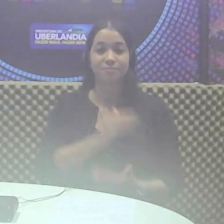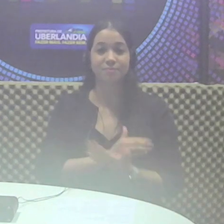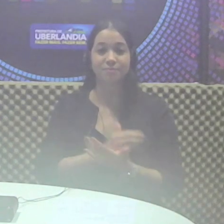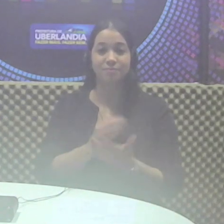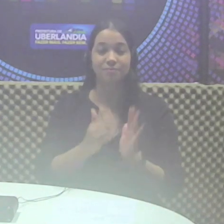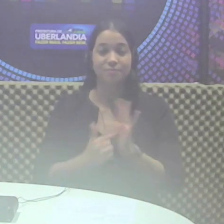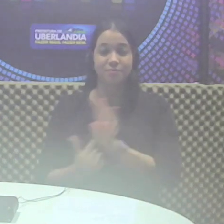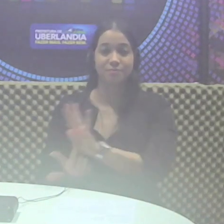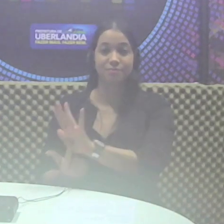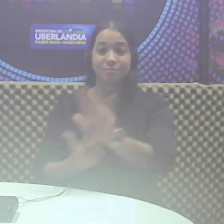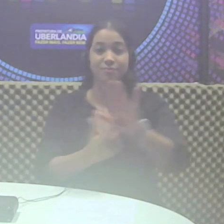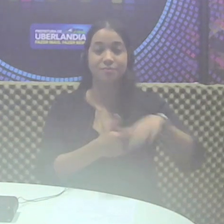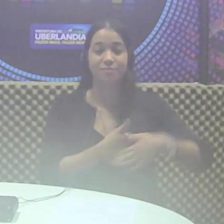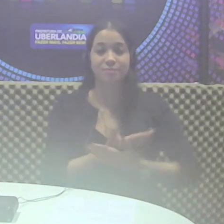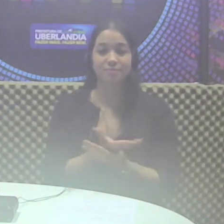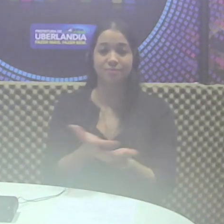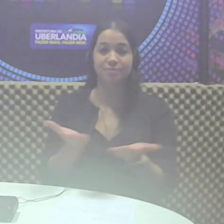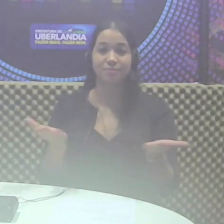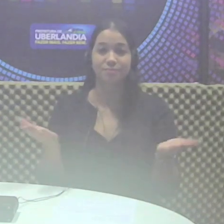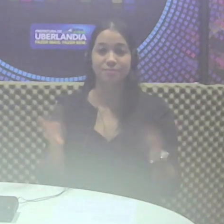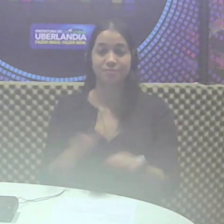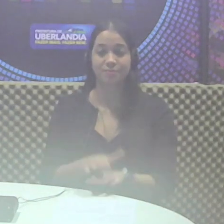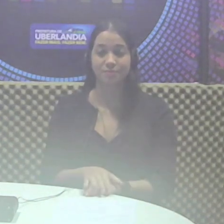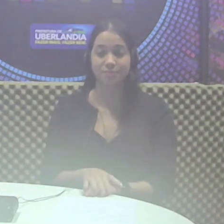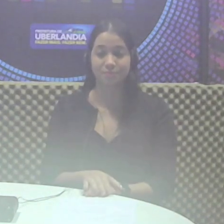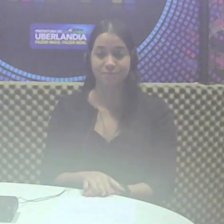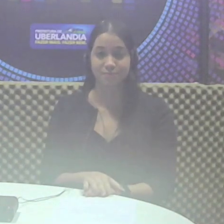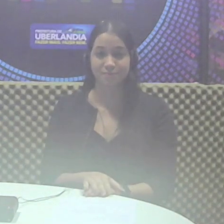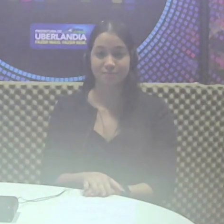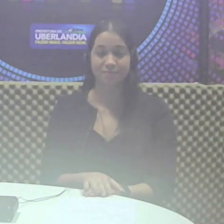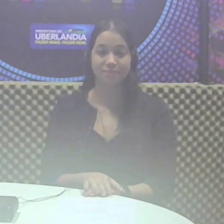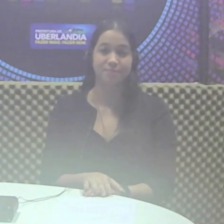Uberlândia no ar pra você.